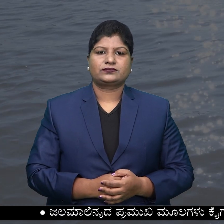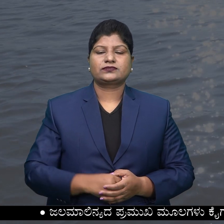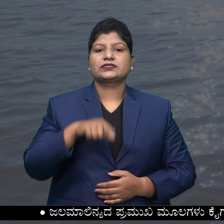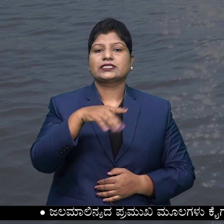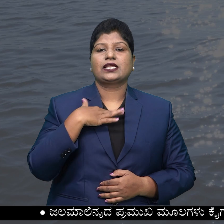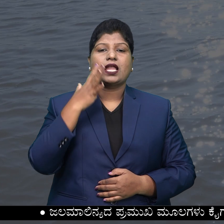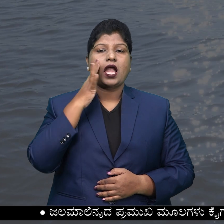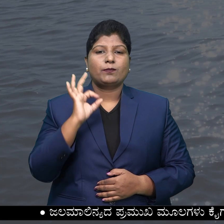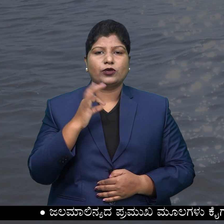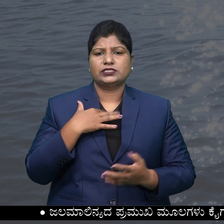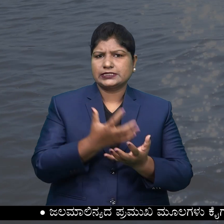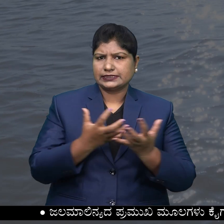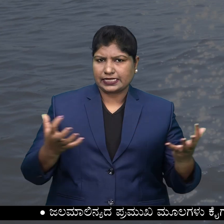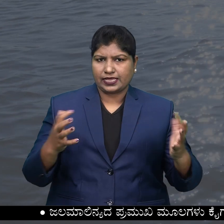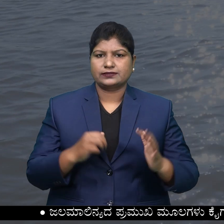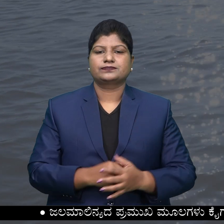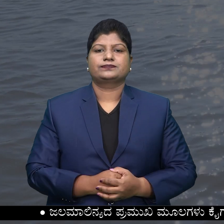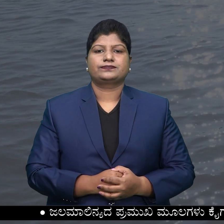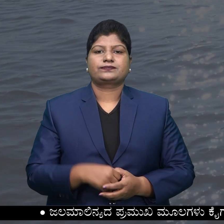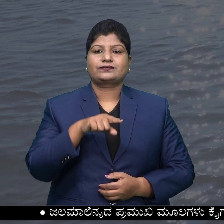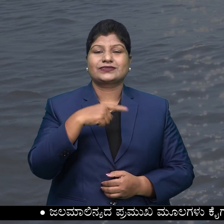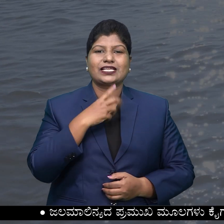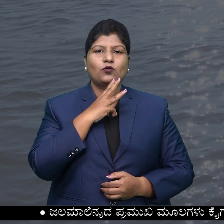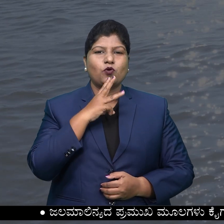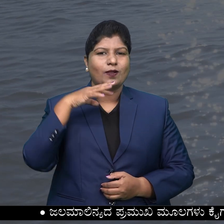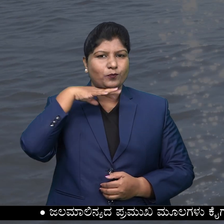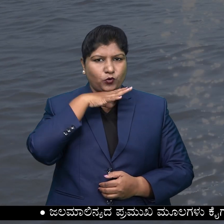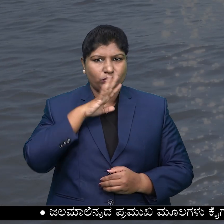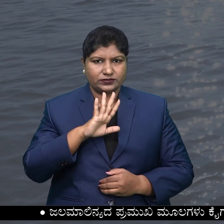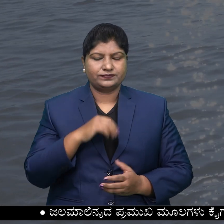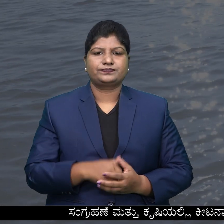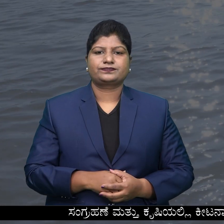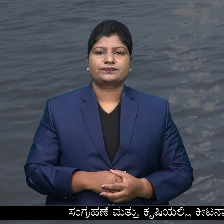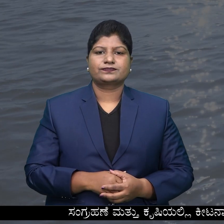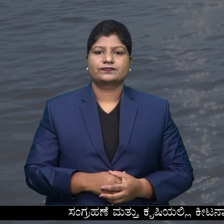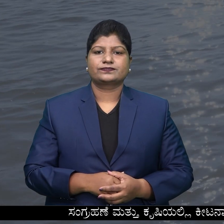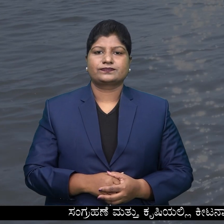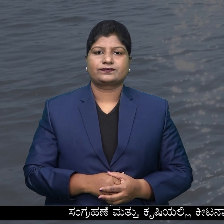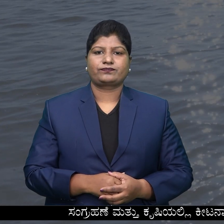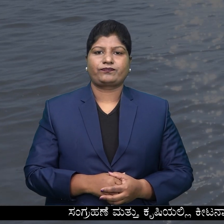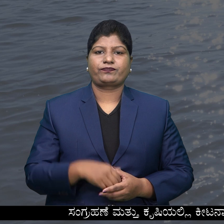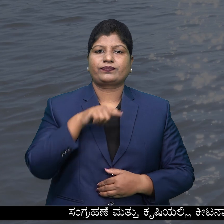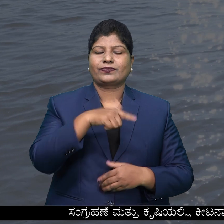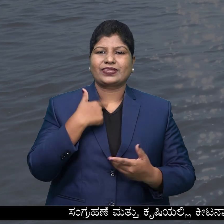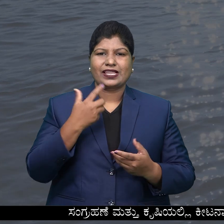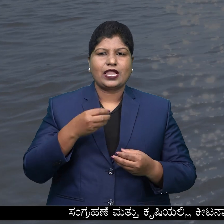ಜಲಮಾಲಿನ್ಯದ ಪ್ರಮುಖ ಮೂಲಗಳು ಕೈಗಾರಿಕೆಗಳಿಂದ ಹೊರಸೂಸುವ ತ್ಯಾಜ್ಯಗಳು, ಕೊಳಚೆ ನೀರಿನ ಸಂಗ್ರಹಣೆ ಮತ್ತು ಕೃಷಿಯಲ್ಲಿ ಕೀಟನಾಶಕಗಳು